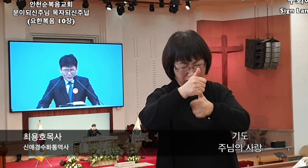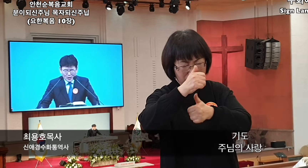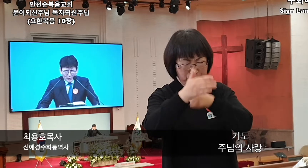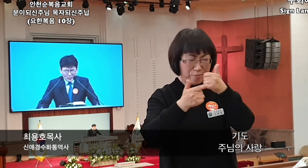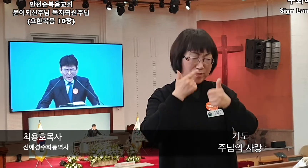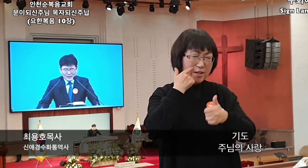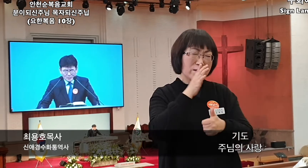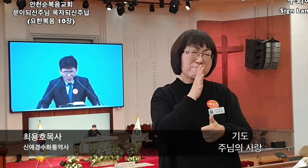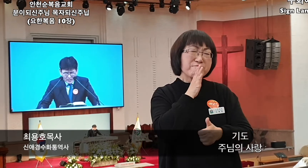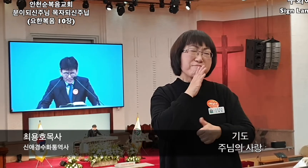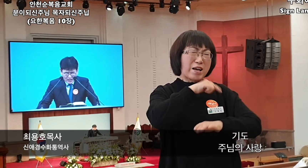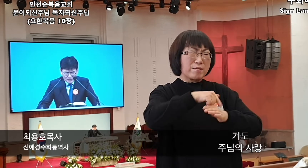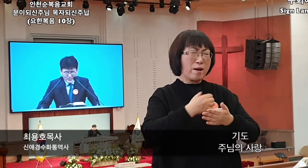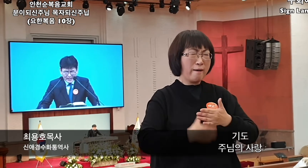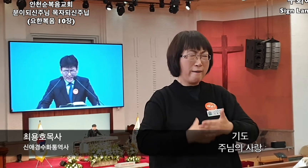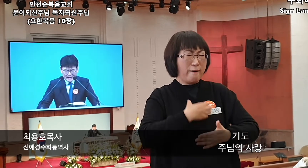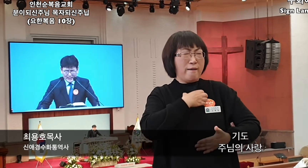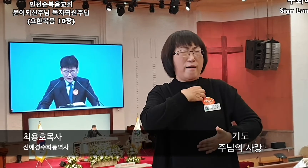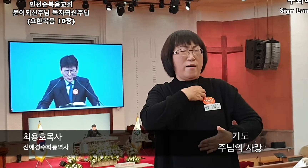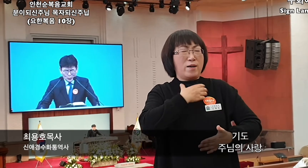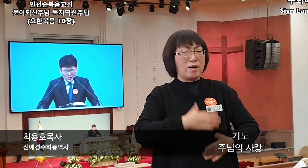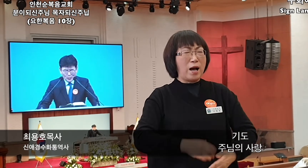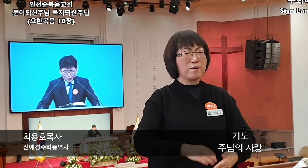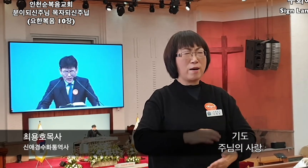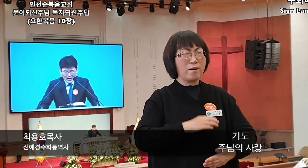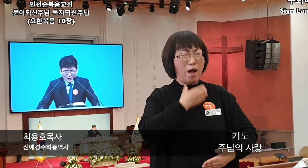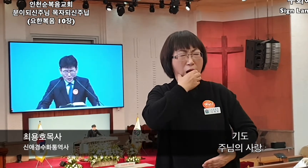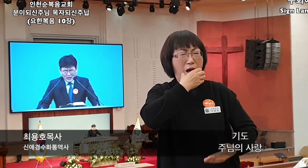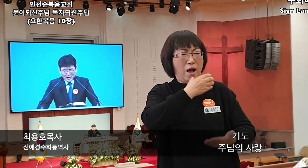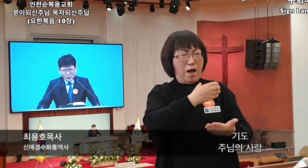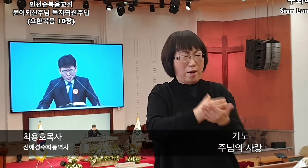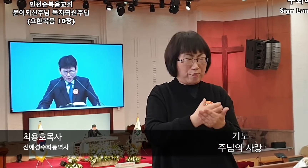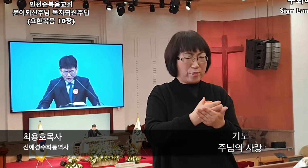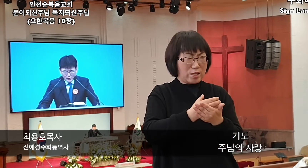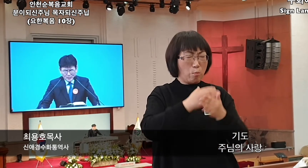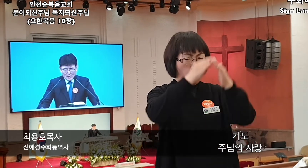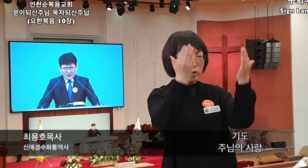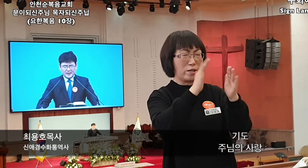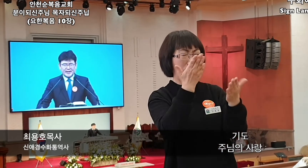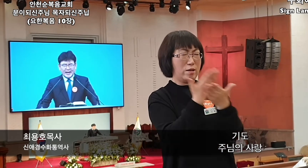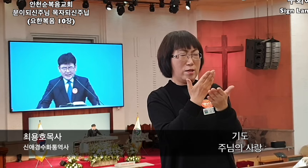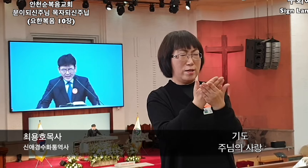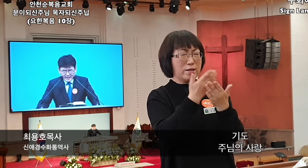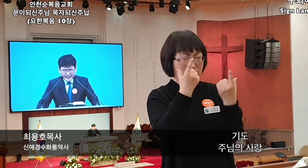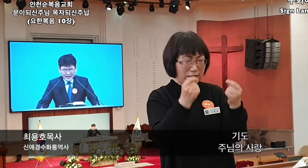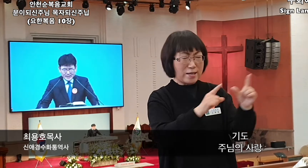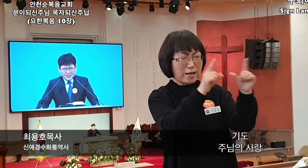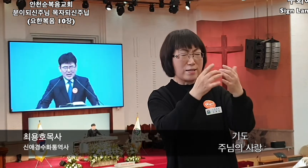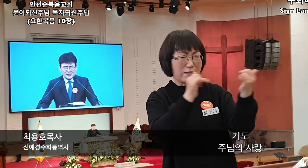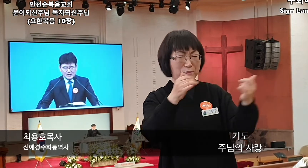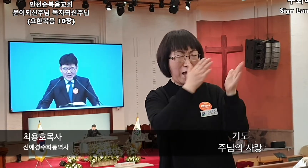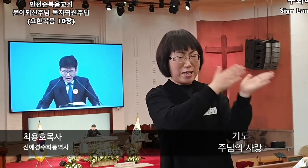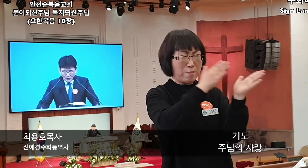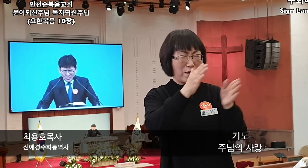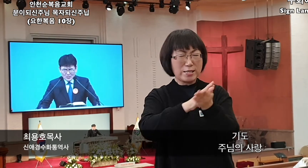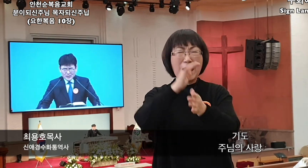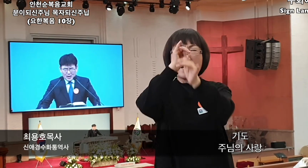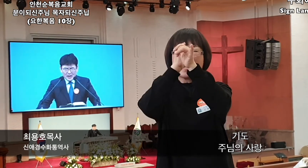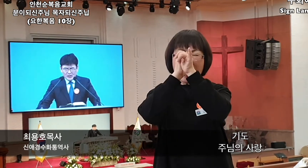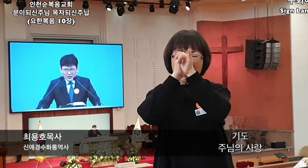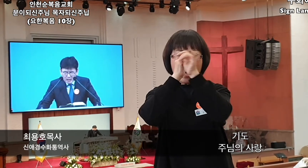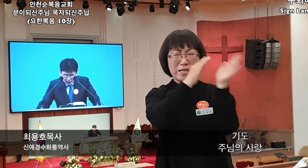아버지 안에 정말로 가슴 벅찬 삶을 살아가게 되는 우리 모두가 되게 하여 주옵소서. 그리 살아가는 자들에게 예비하신